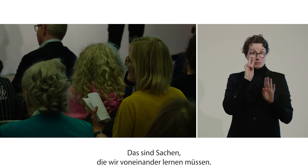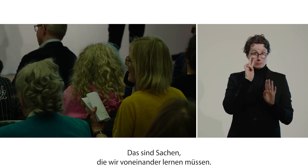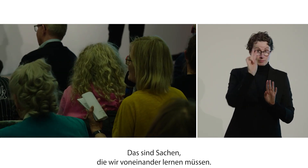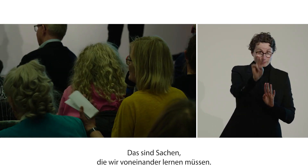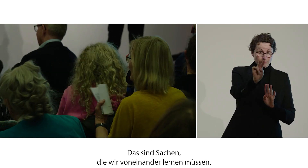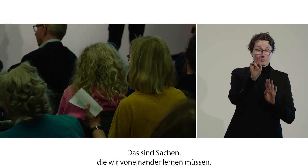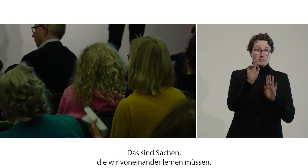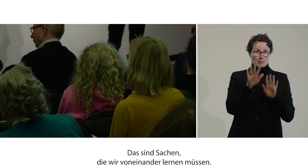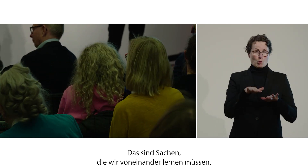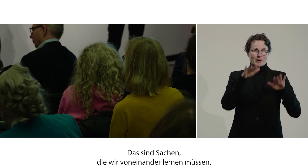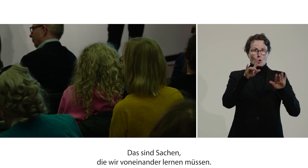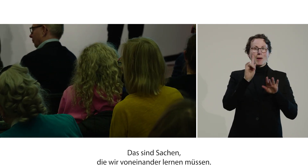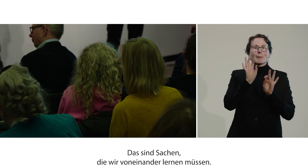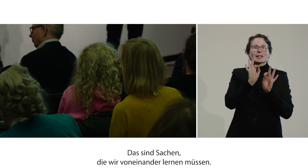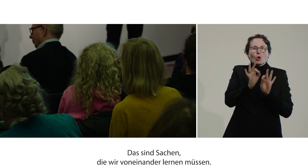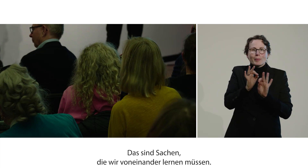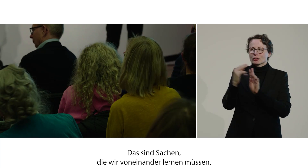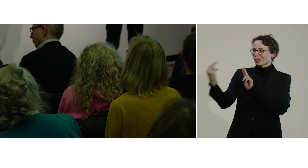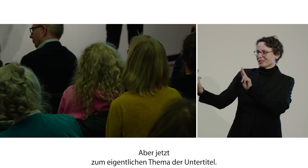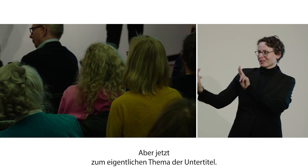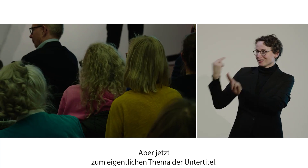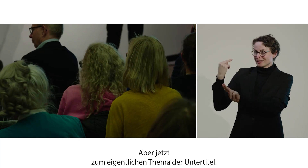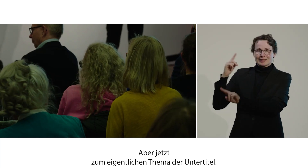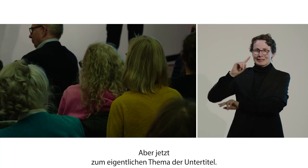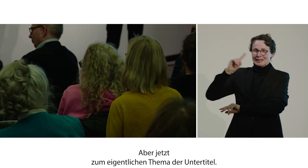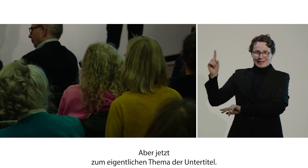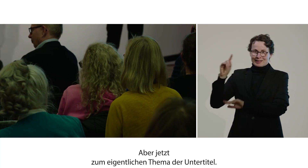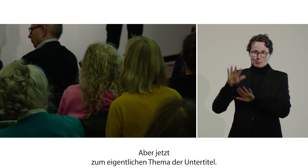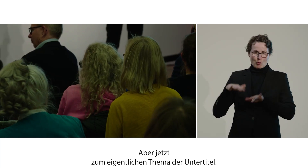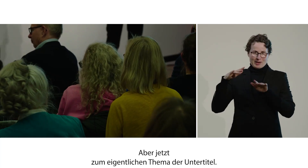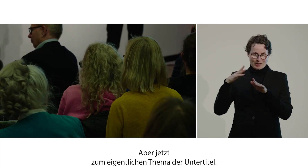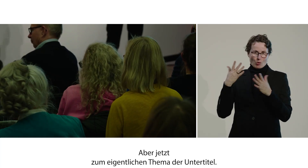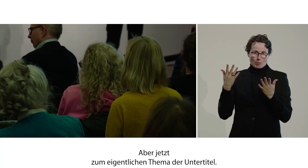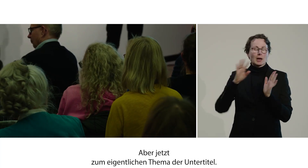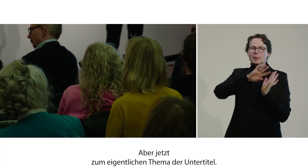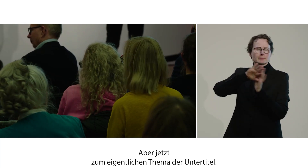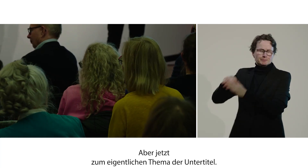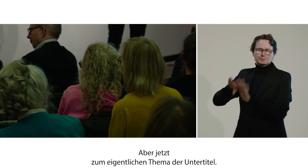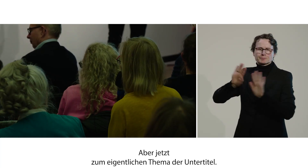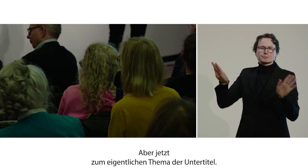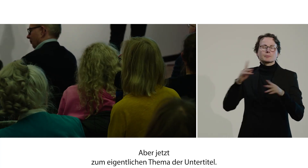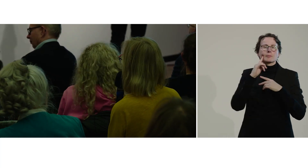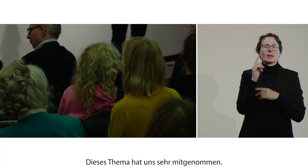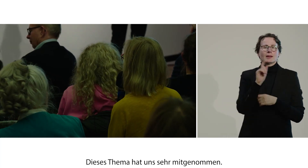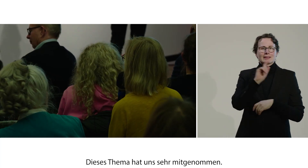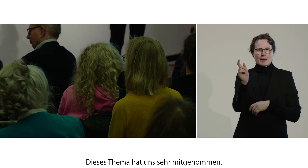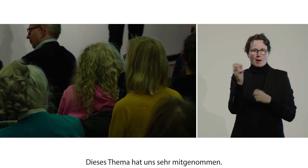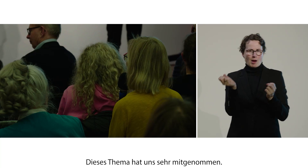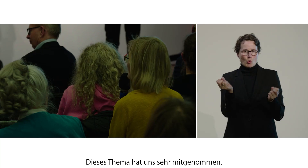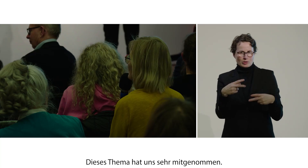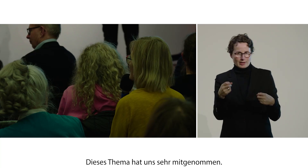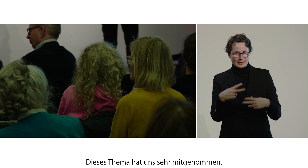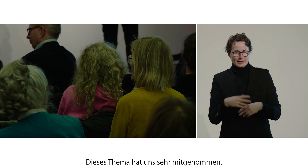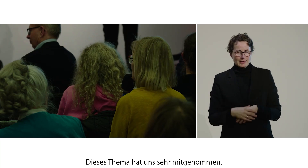Das sind Sachen, die wir einfach voneinander lernen müssen. Aber jetzt zum eigentlichen Thema, der Untertitel. Dieses